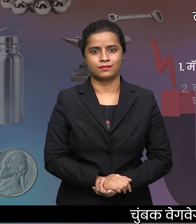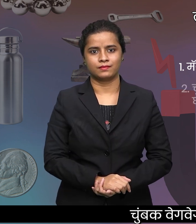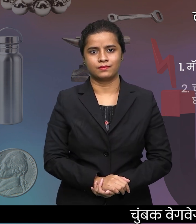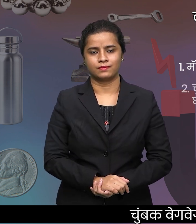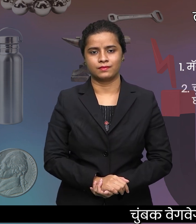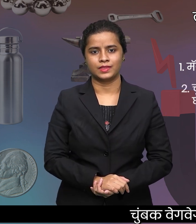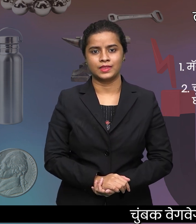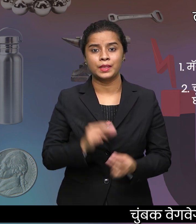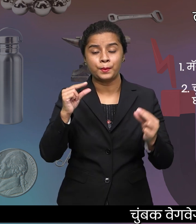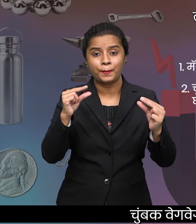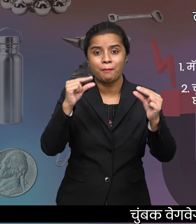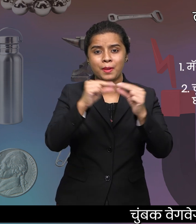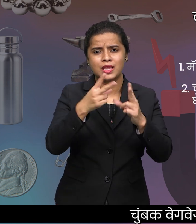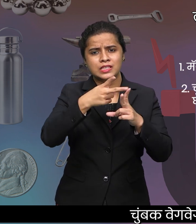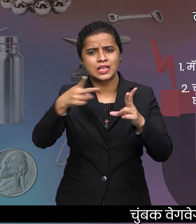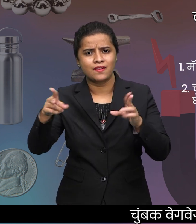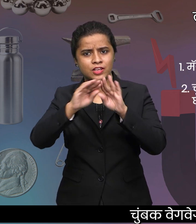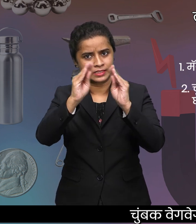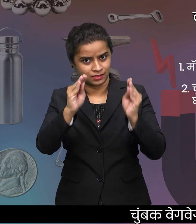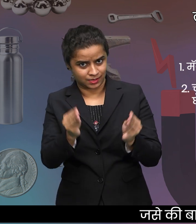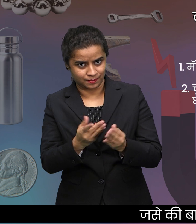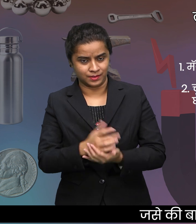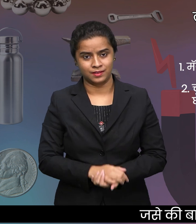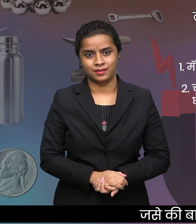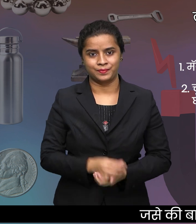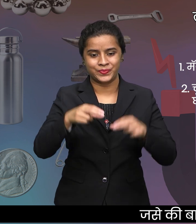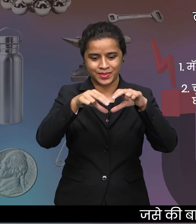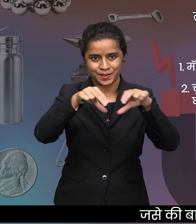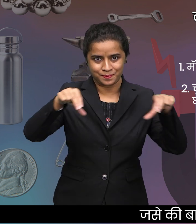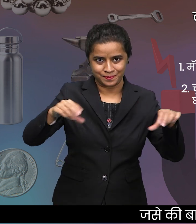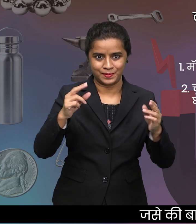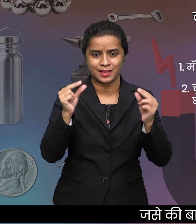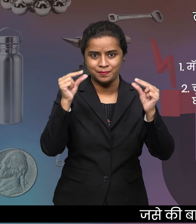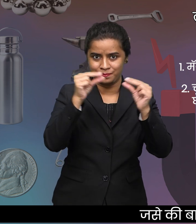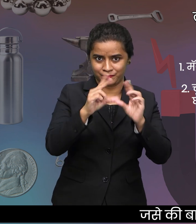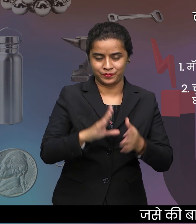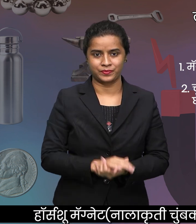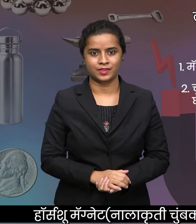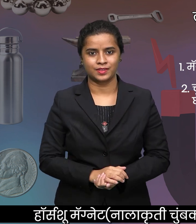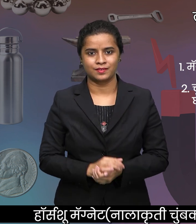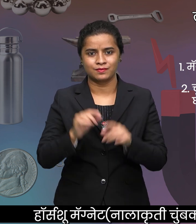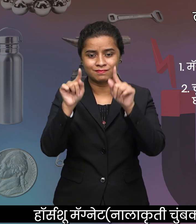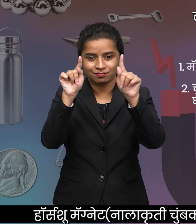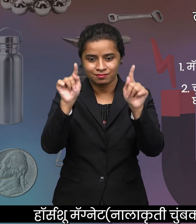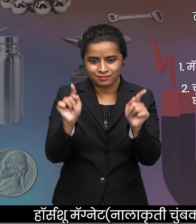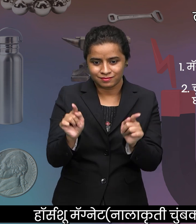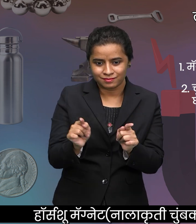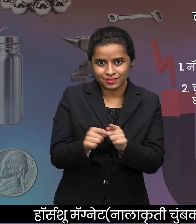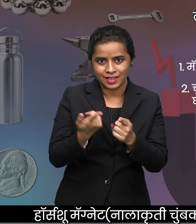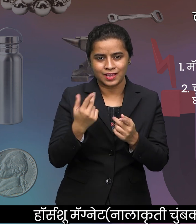चुंबक वेगवेगळ्या आकाराचे असतात, जसे की बार मॅग्नेट, पट्टी चुंबक, हॉर्स शू मॅग्नेट, नालाकृती